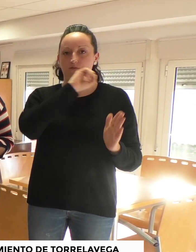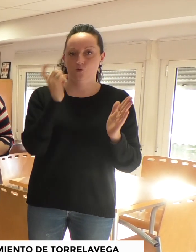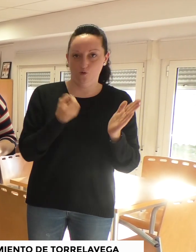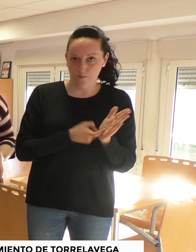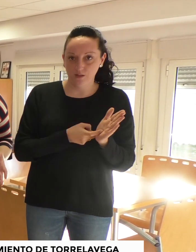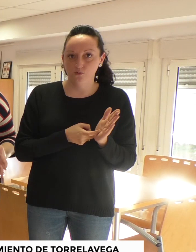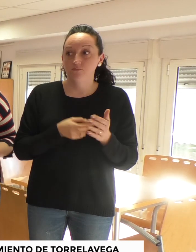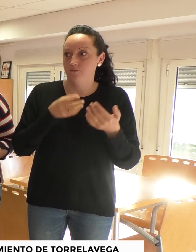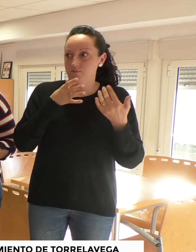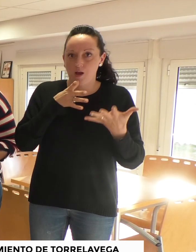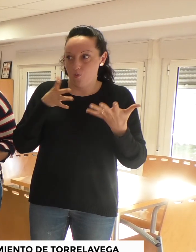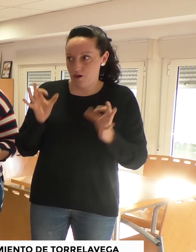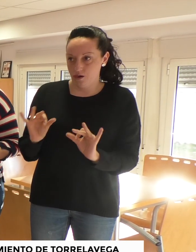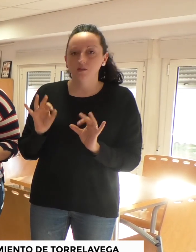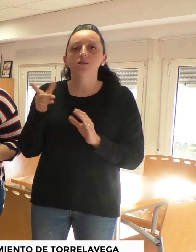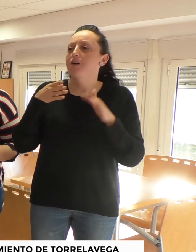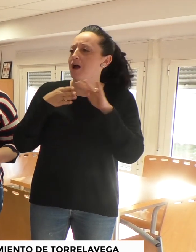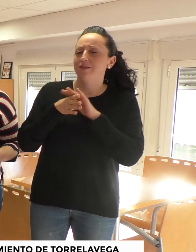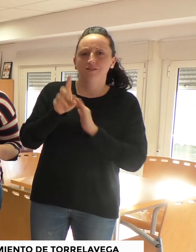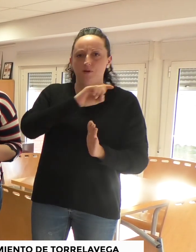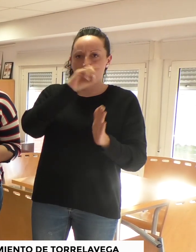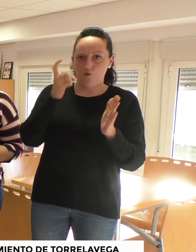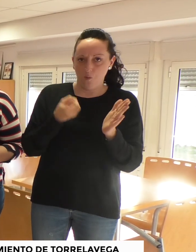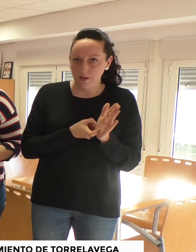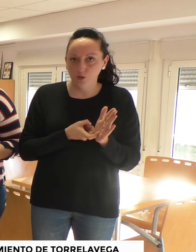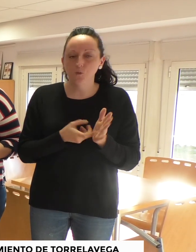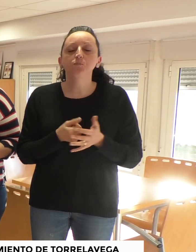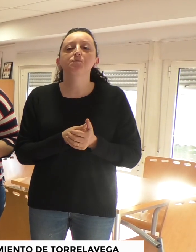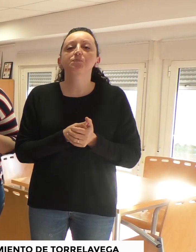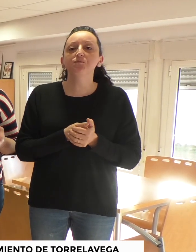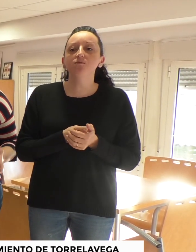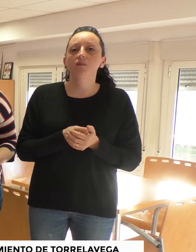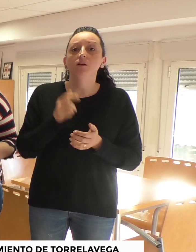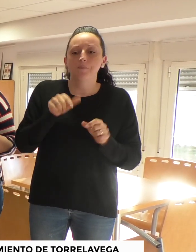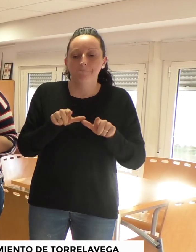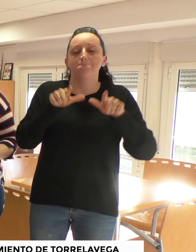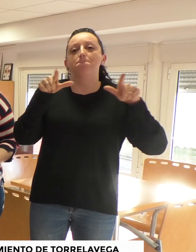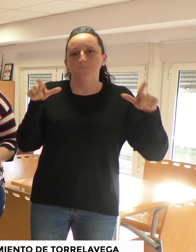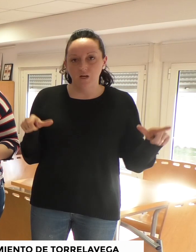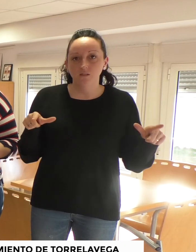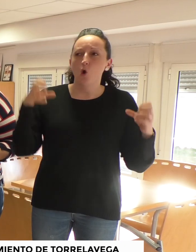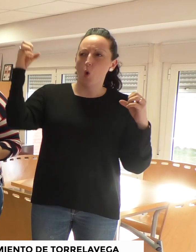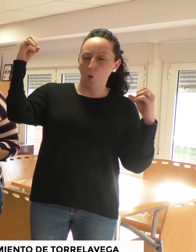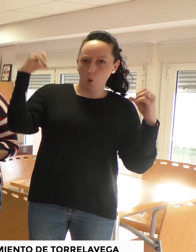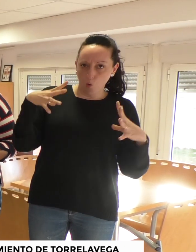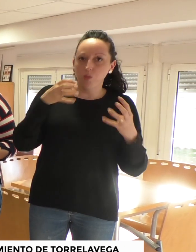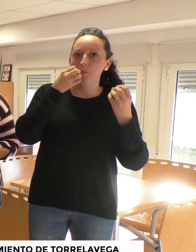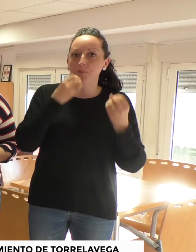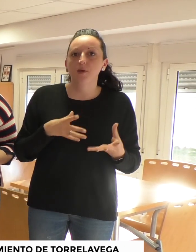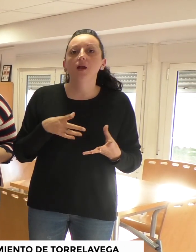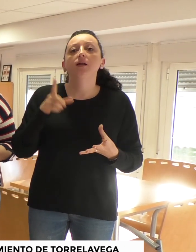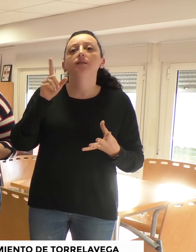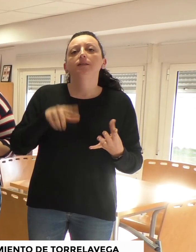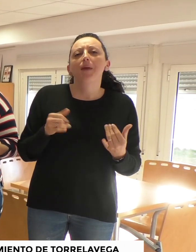está en este mismo momento, accesible para todas las personas, amplitud, con luz y sobre todo con